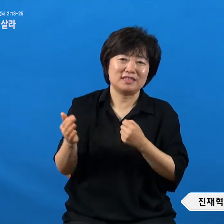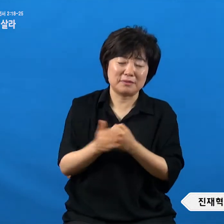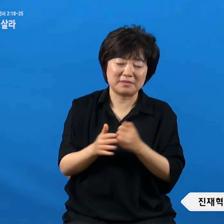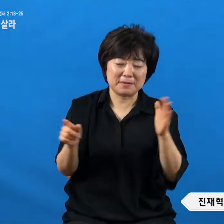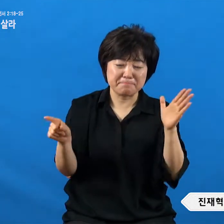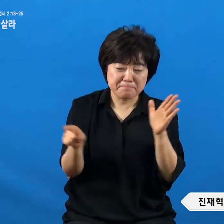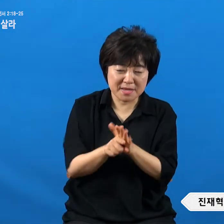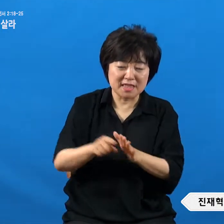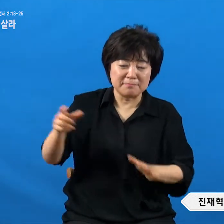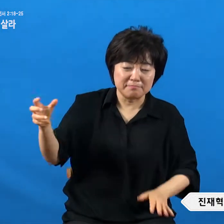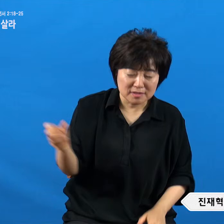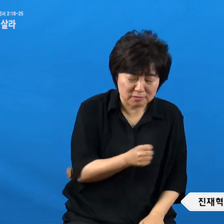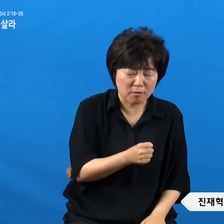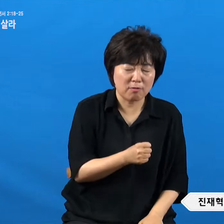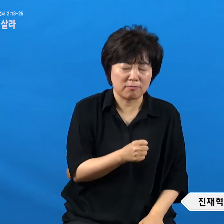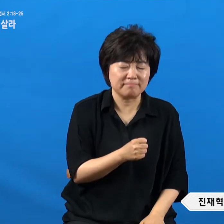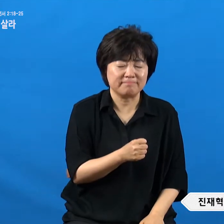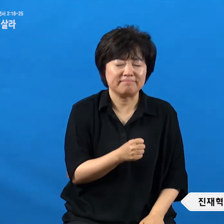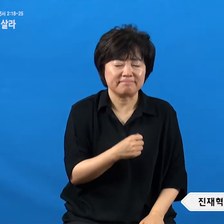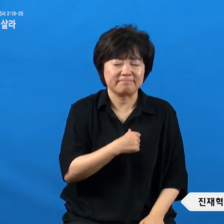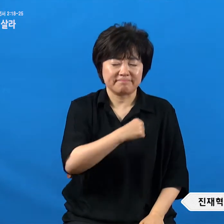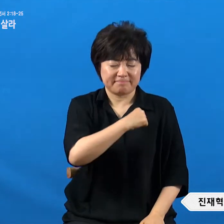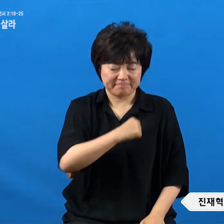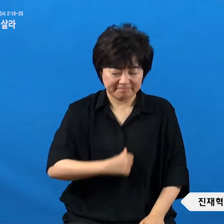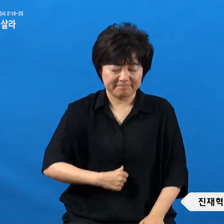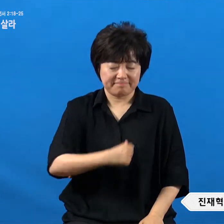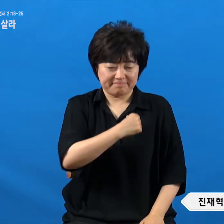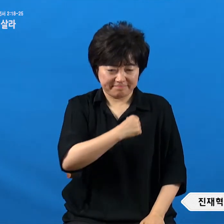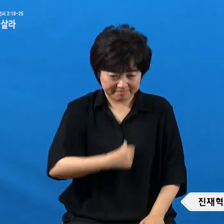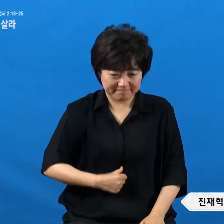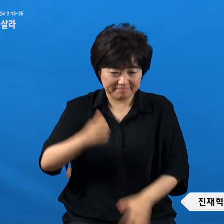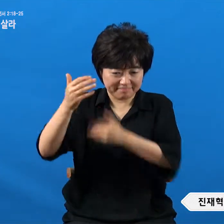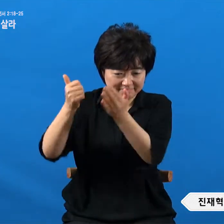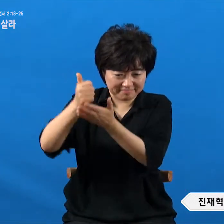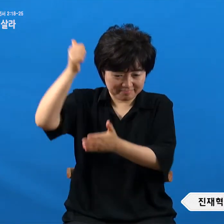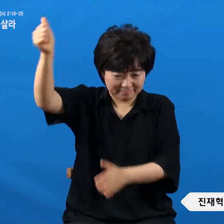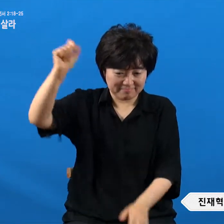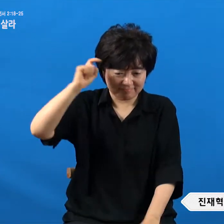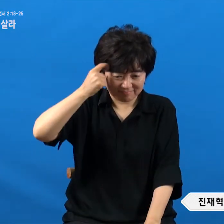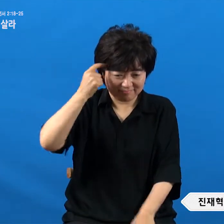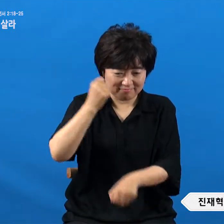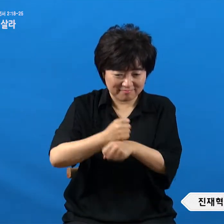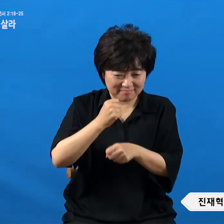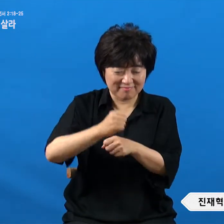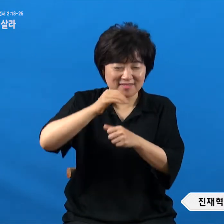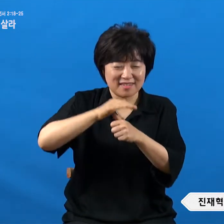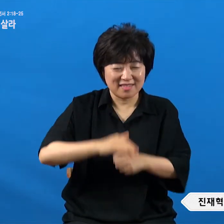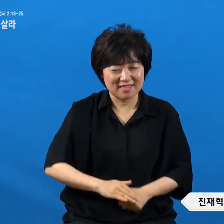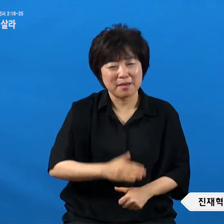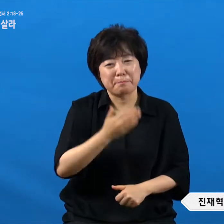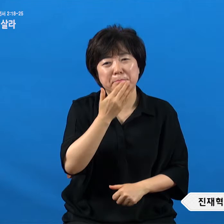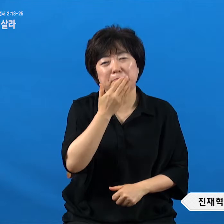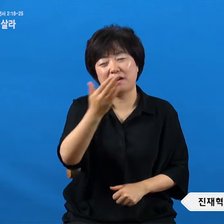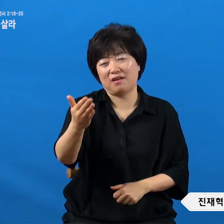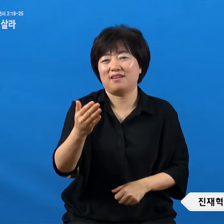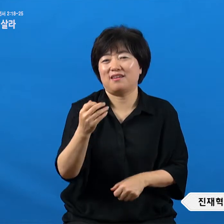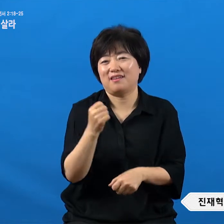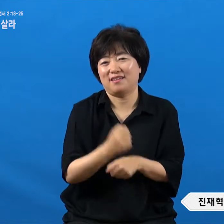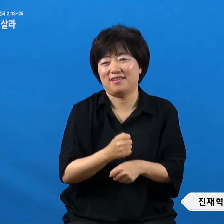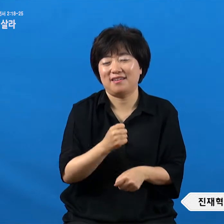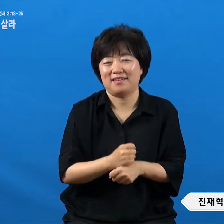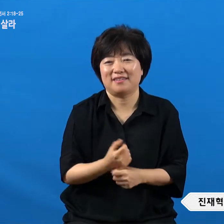가운데 있는 부당한 처사에도 하나님을 생각하며 인내하라